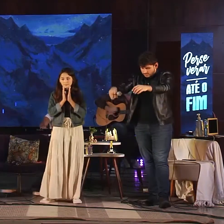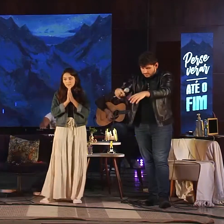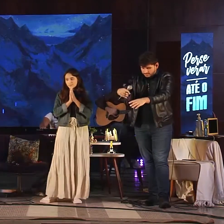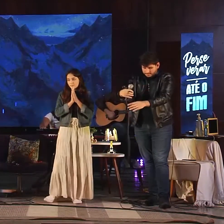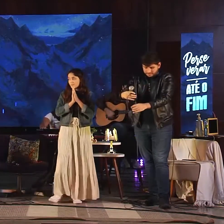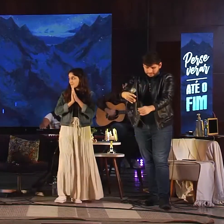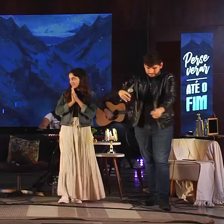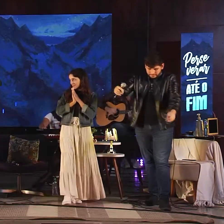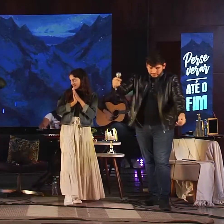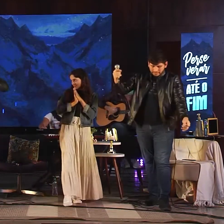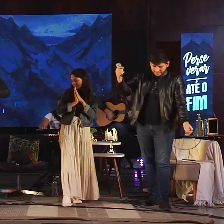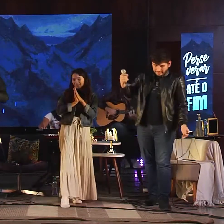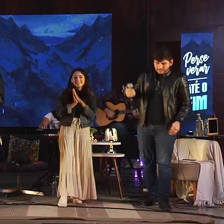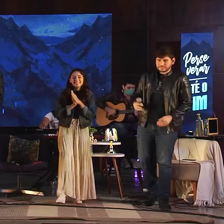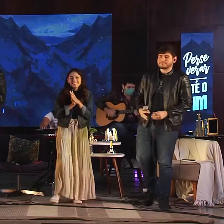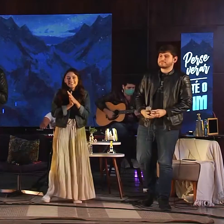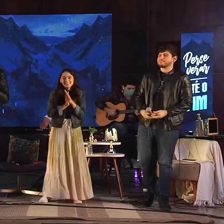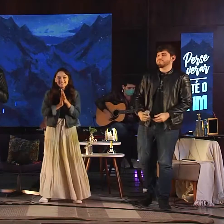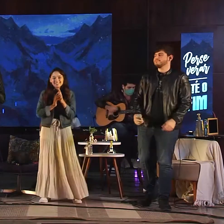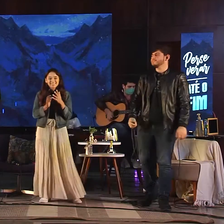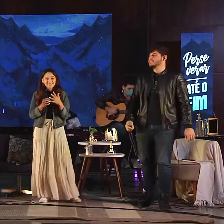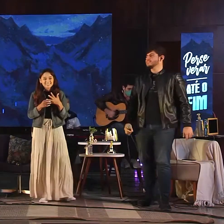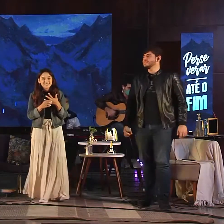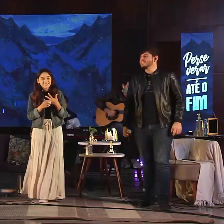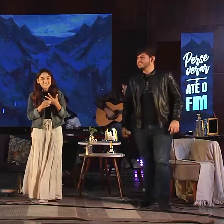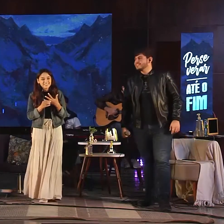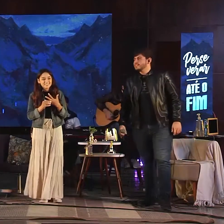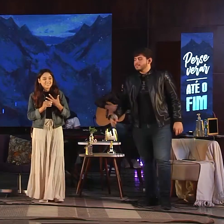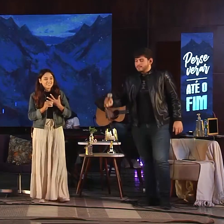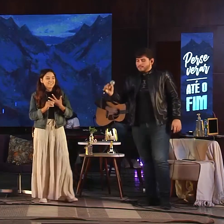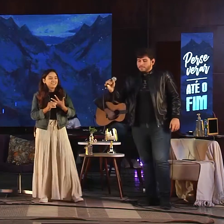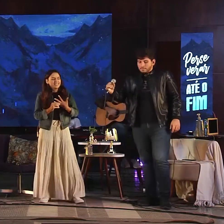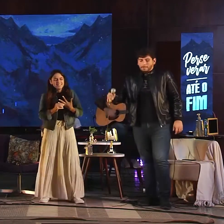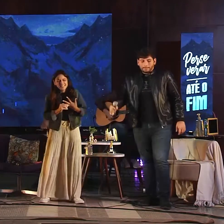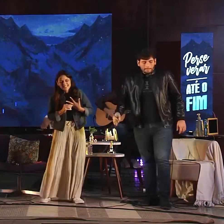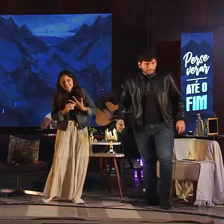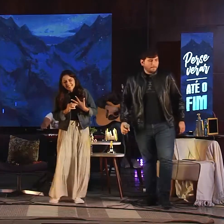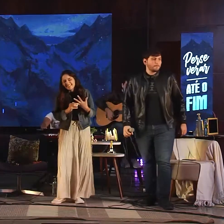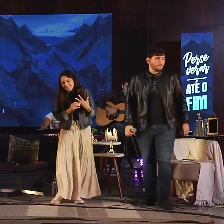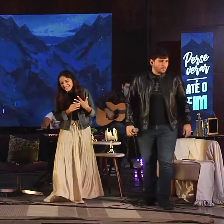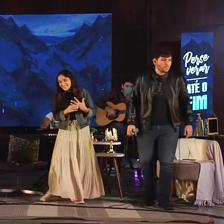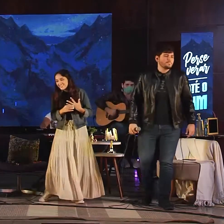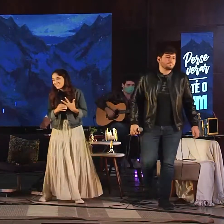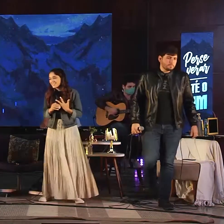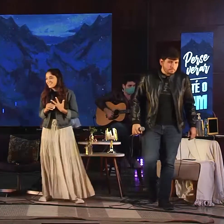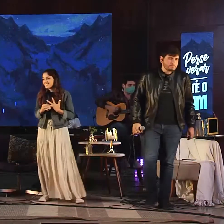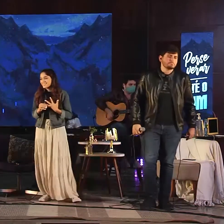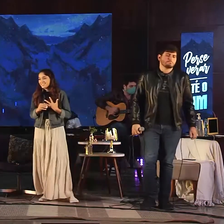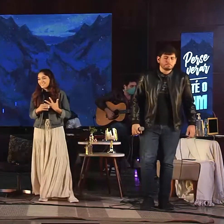Gente, agora eu quero todo mundo indo lá na janela. Ao invés de gritar, nós vamos cantar. Todo mundo, tá bom? Vamos lá.